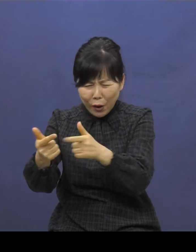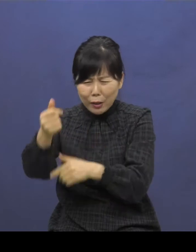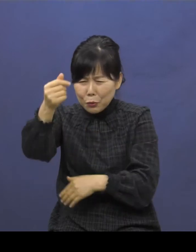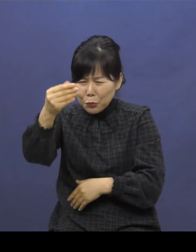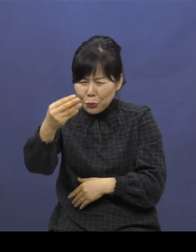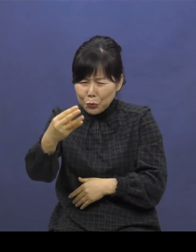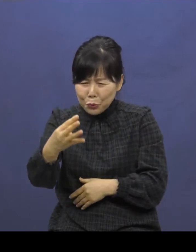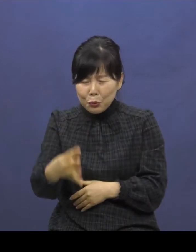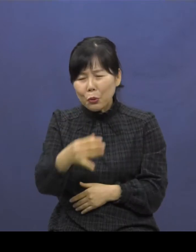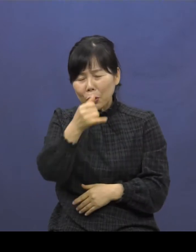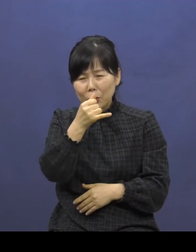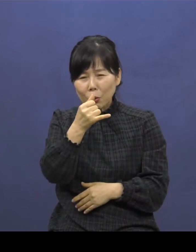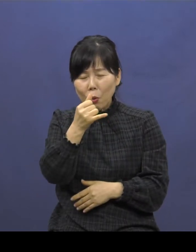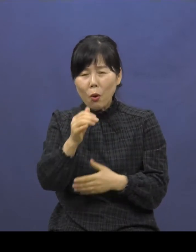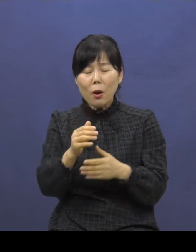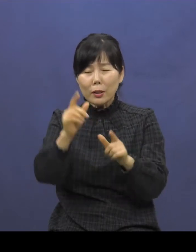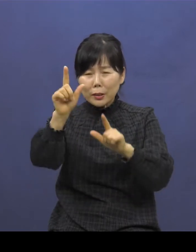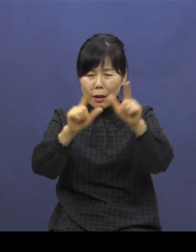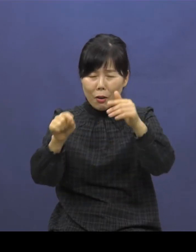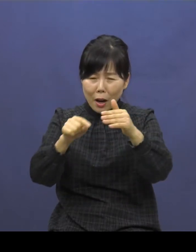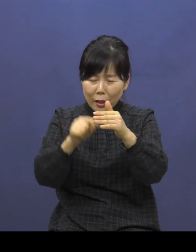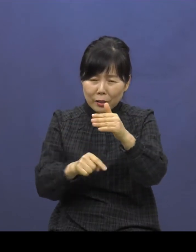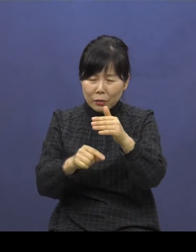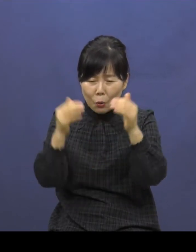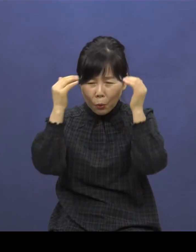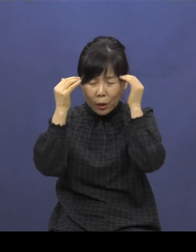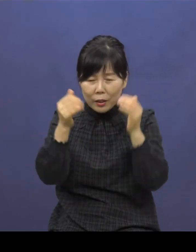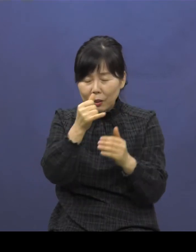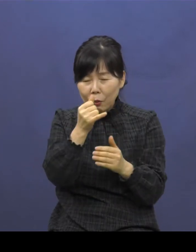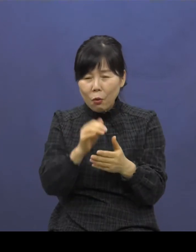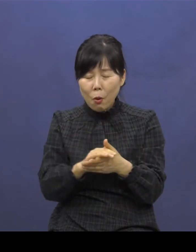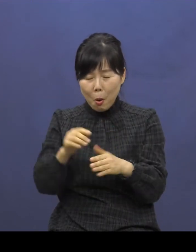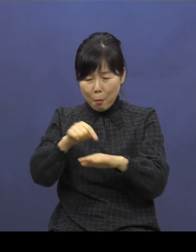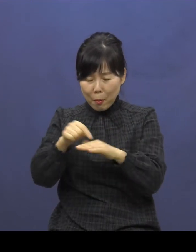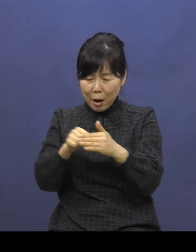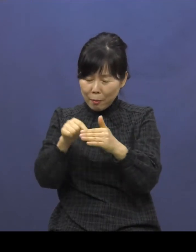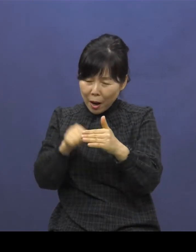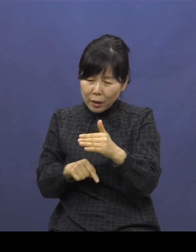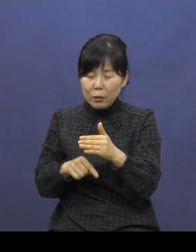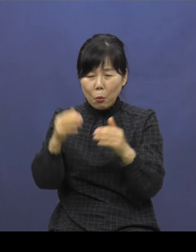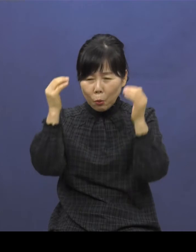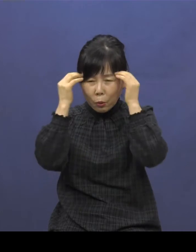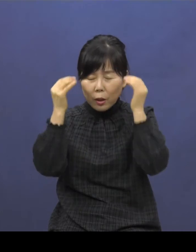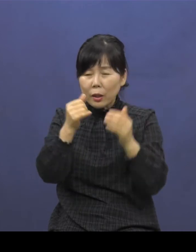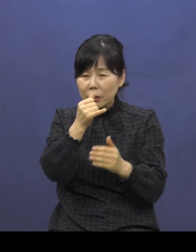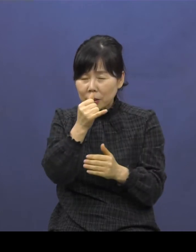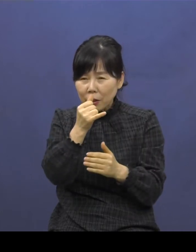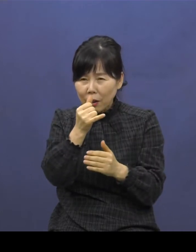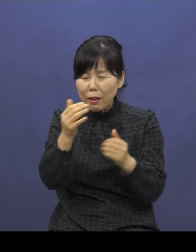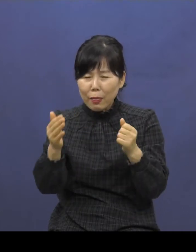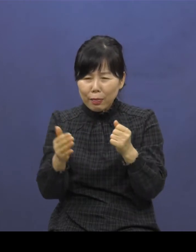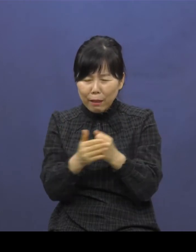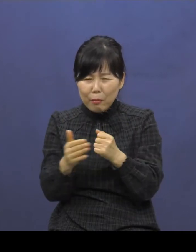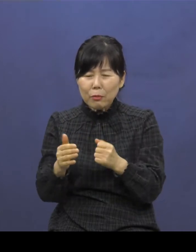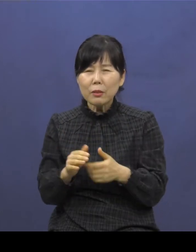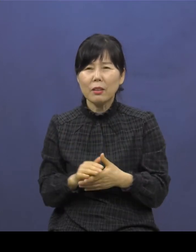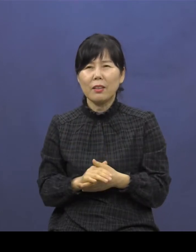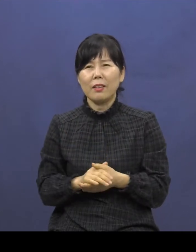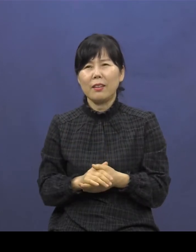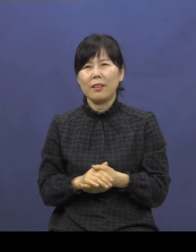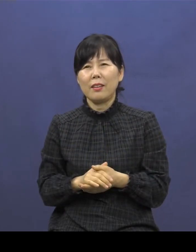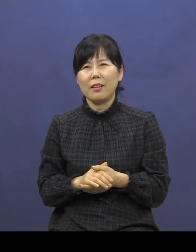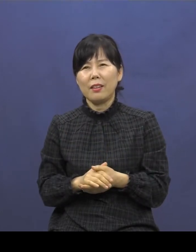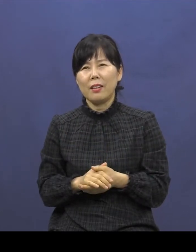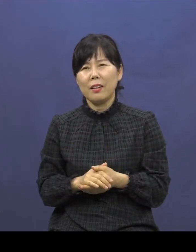우리 마음속에 있어요. 그러면서 상황 속에서 벌어집니다. 이게 바로 어떤 그 고난이고, 그것이 바로 어쩌면 삶이라고